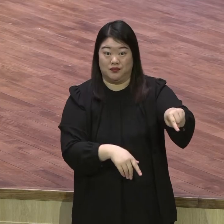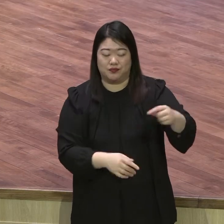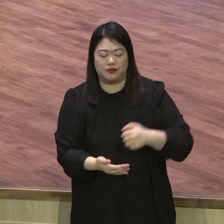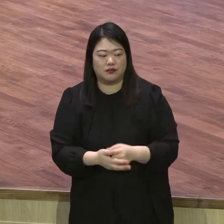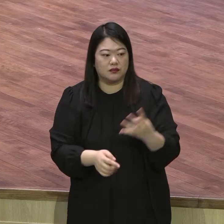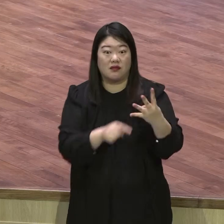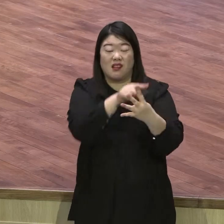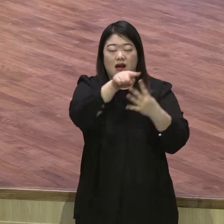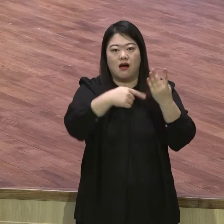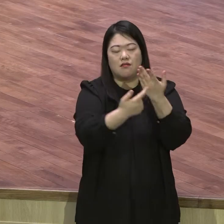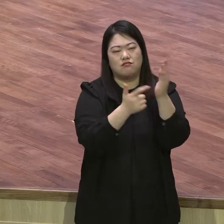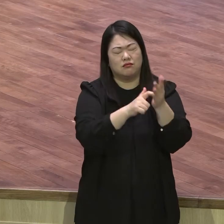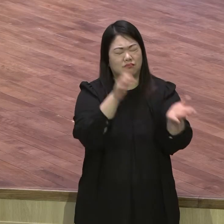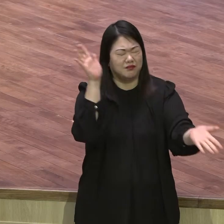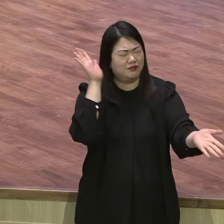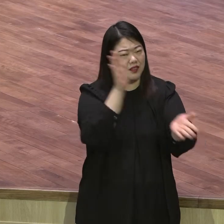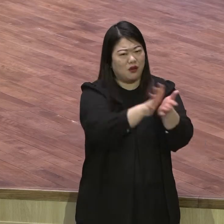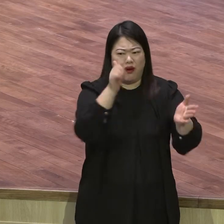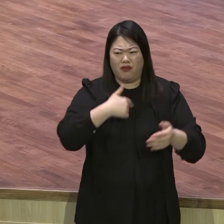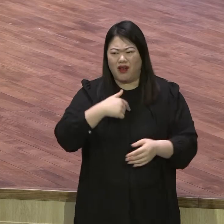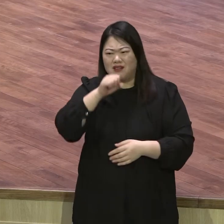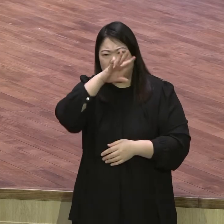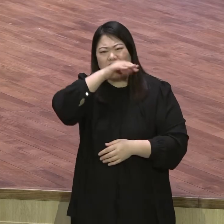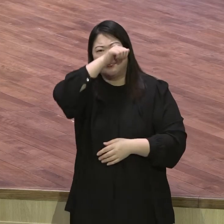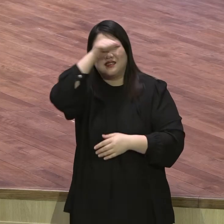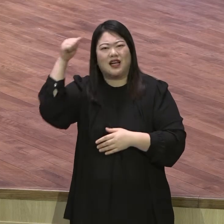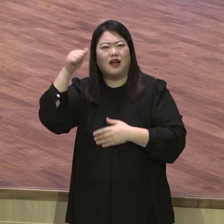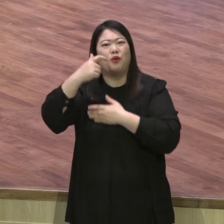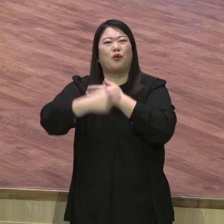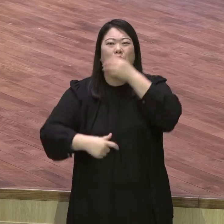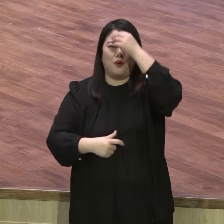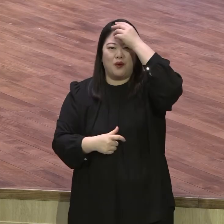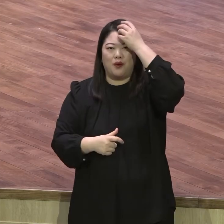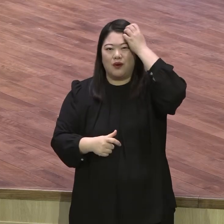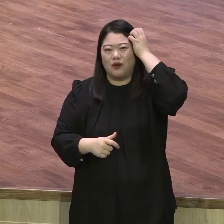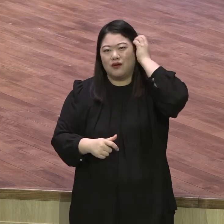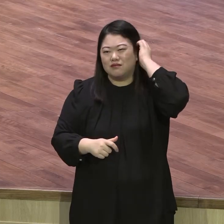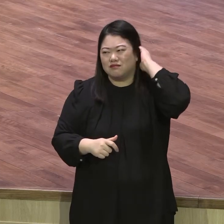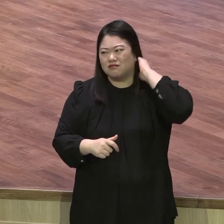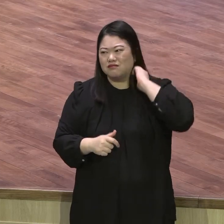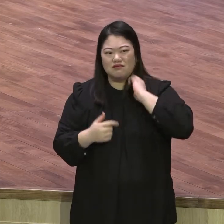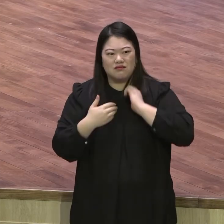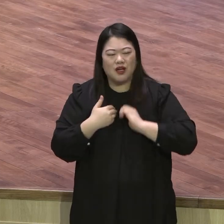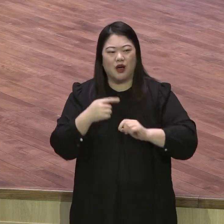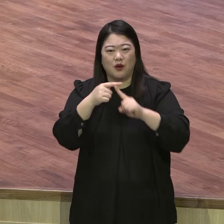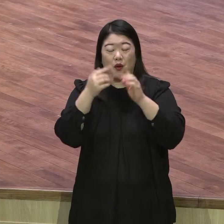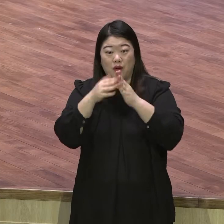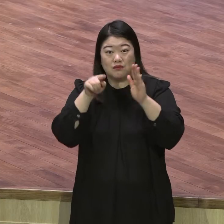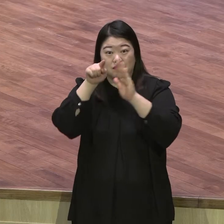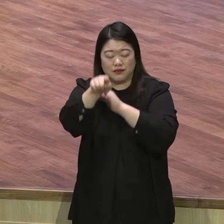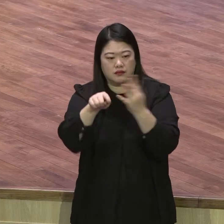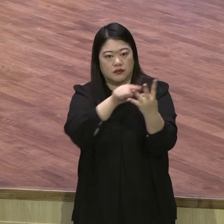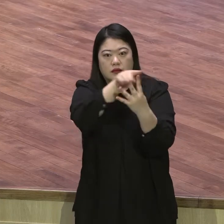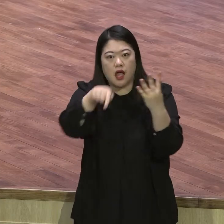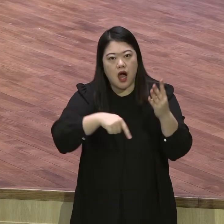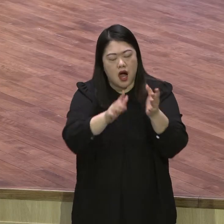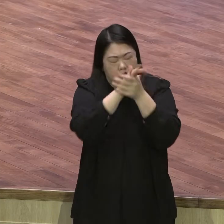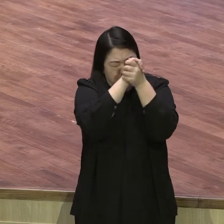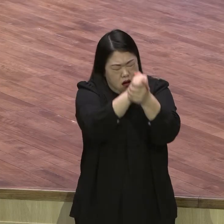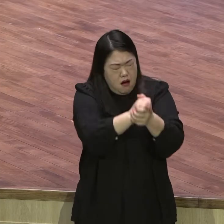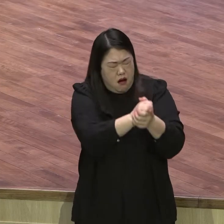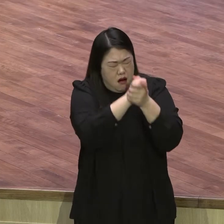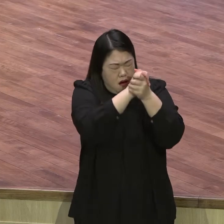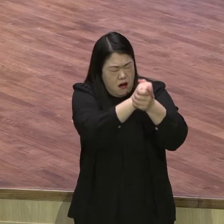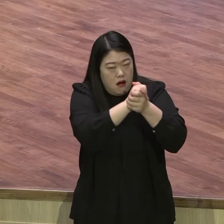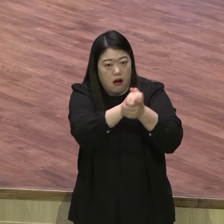얼마나 뜨겁습니까 이 사람도. 우리는 나는 뭐 장로교회에서만 살 때는 잘 모르지. 얼마나 교회 갔는데 기도를 하는지. 아, 예배 끝나고